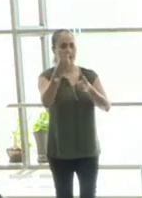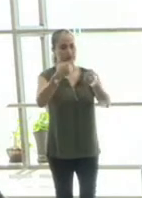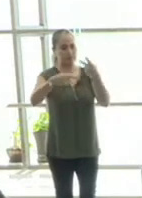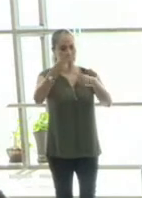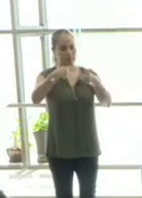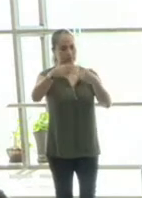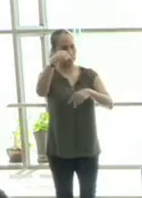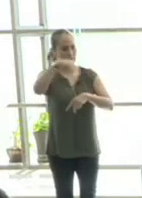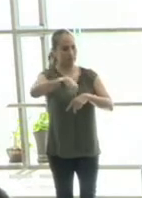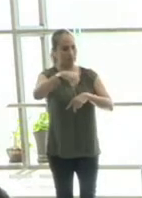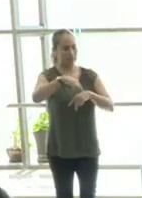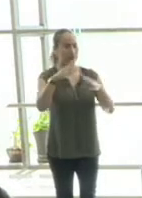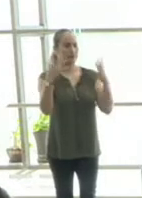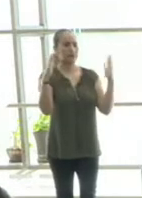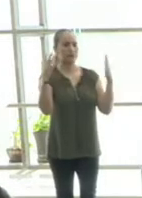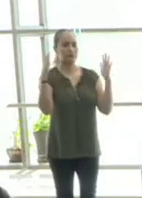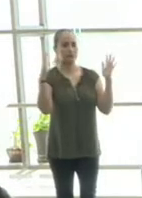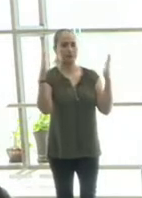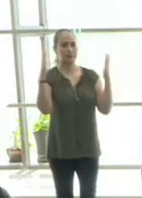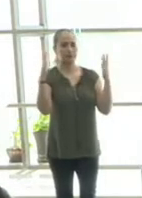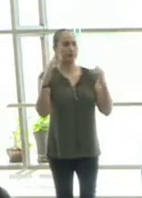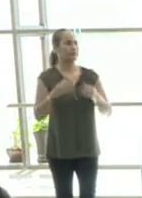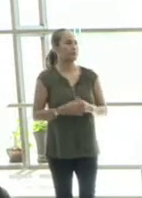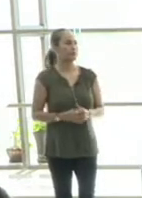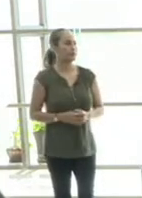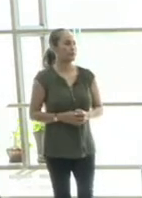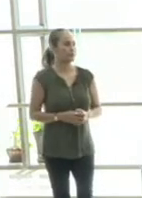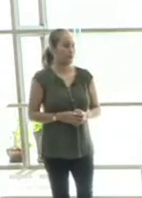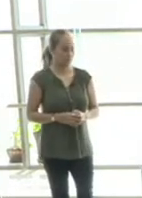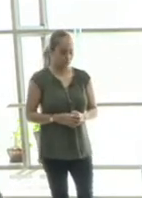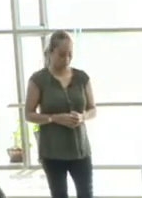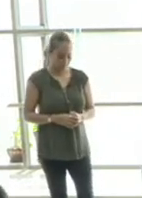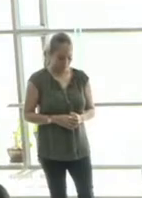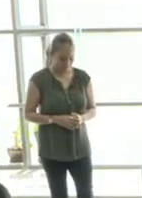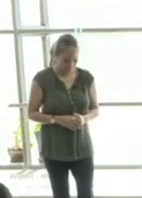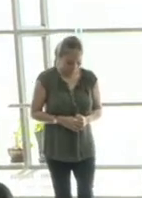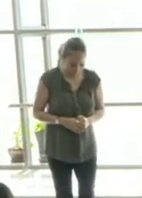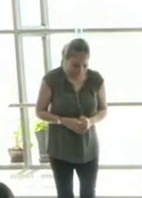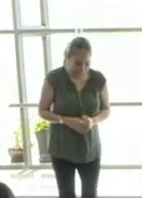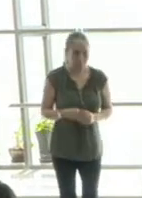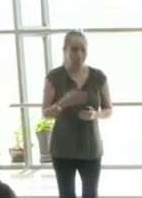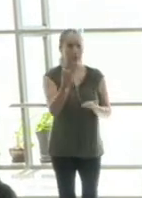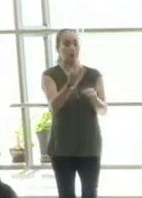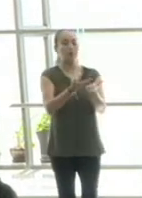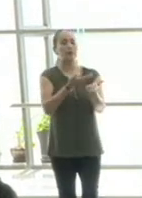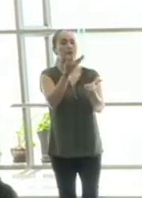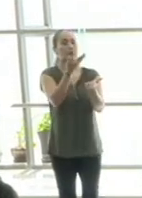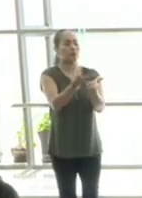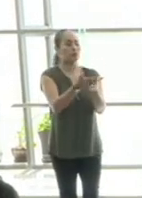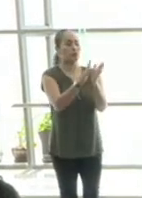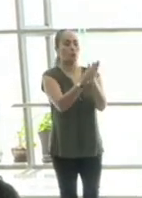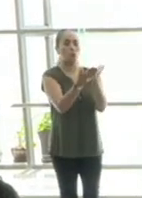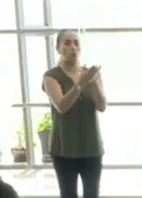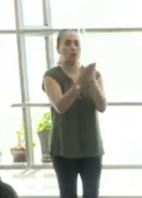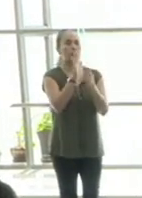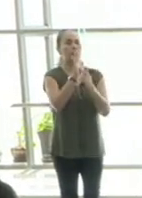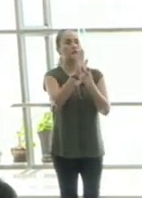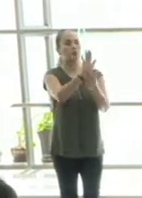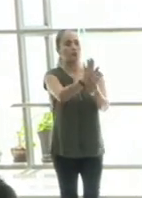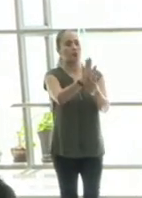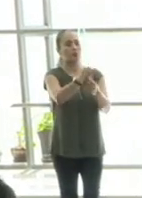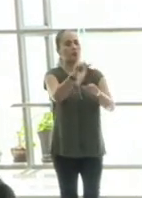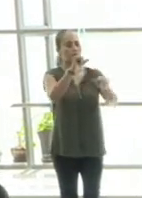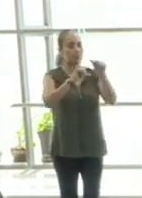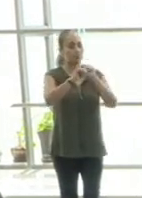a ellos tres para hacer la presentación del cuaderno dejamos en el uso de la palabra